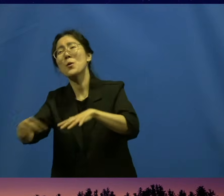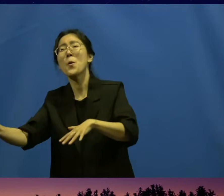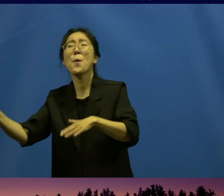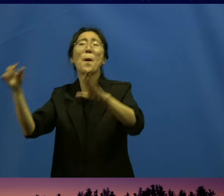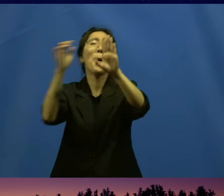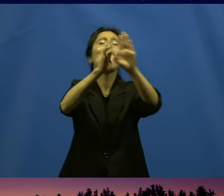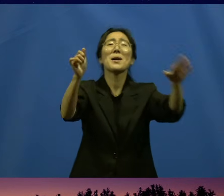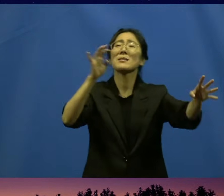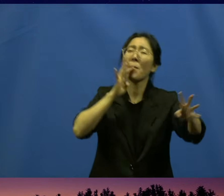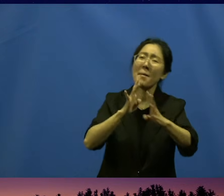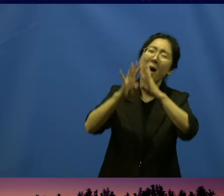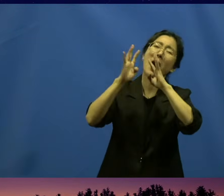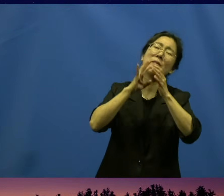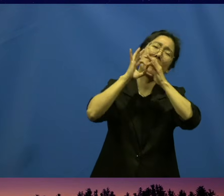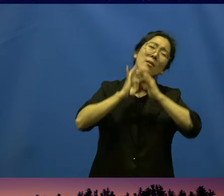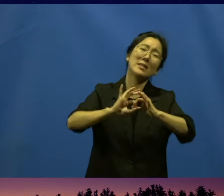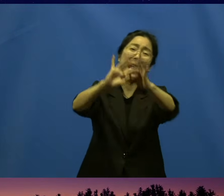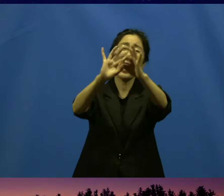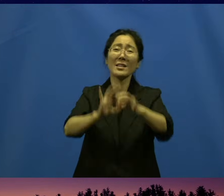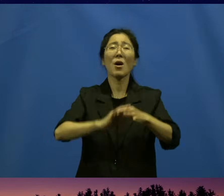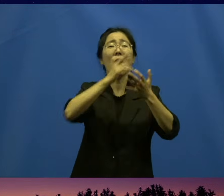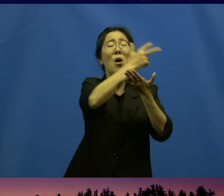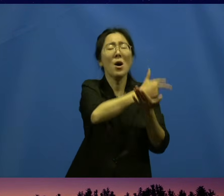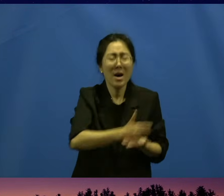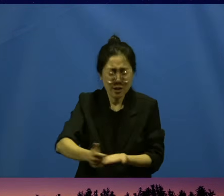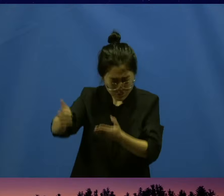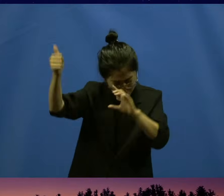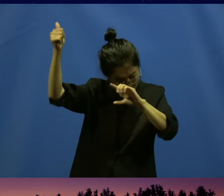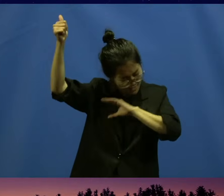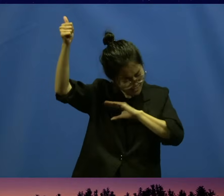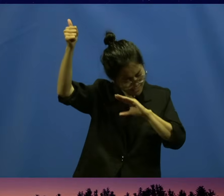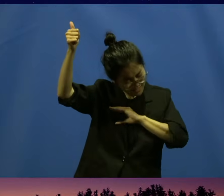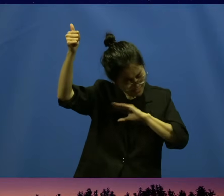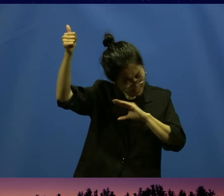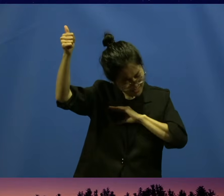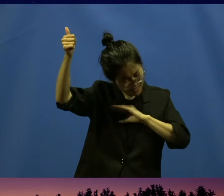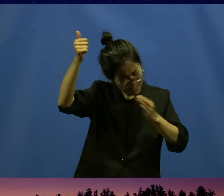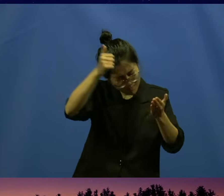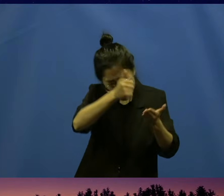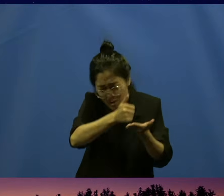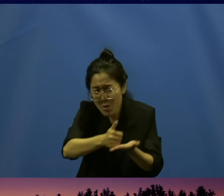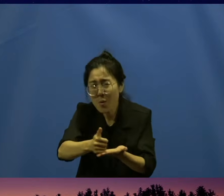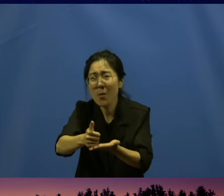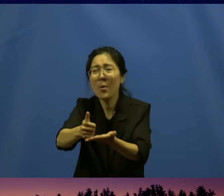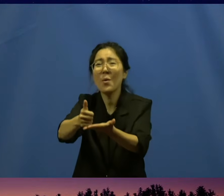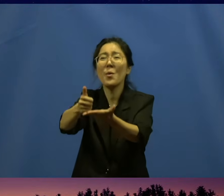족속 백성 만원에서 주의 이름